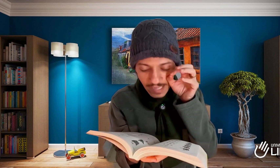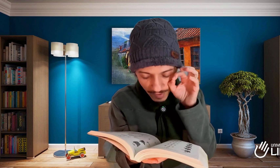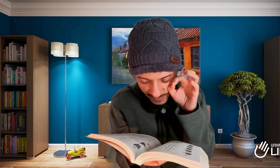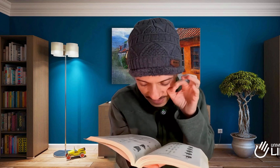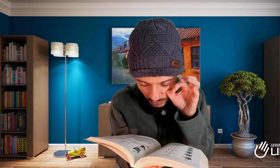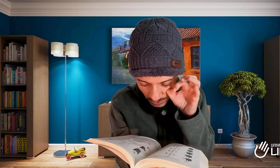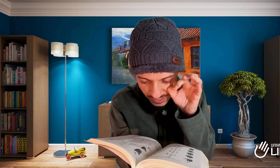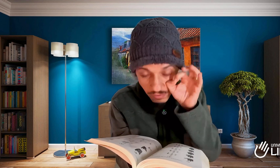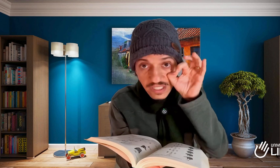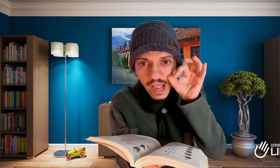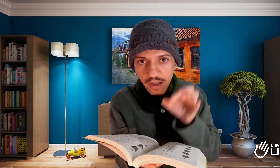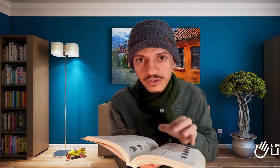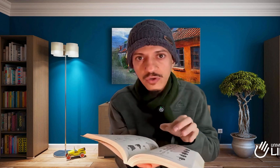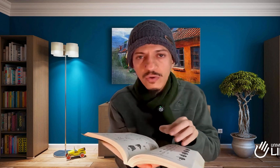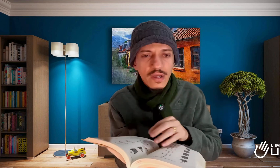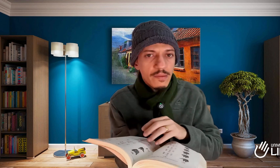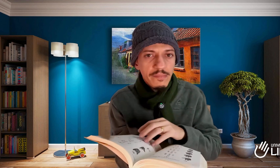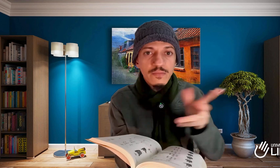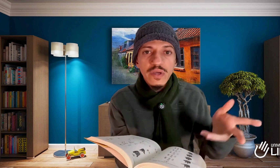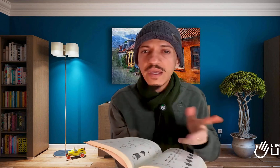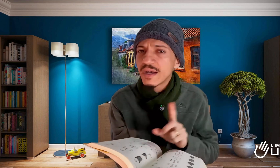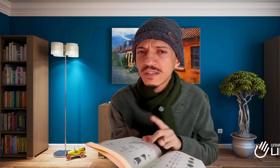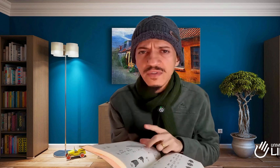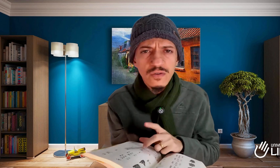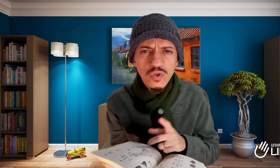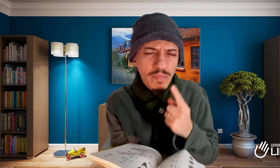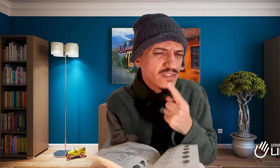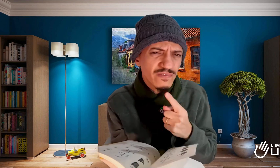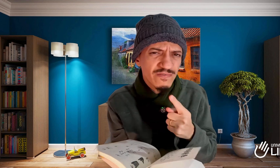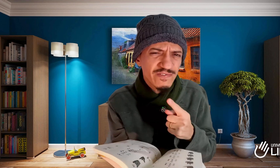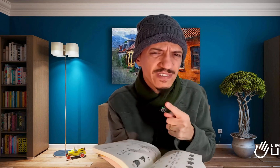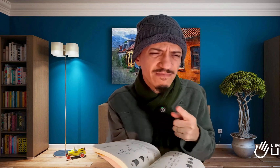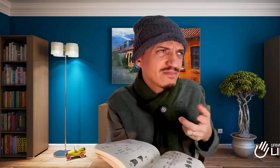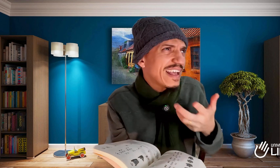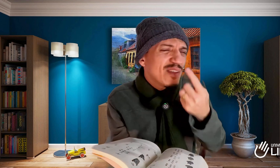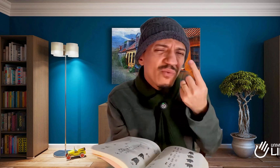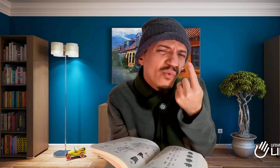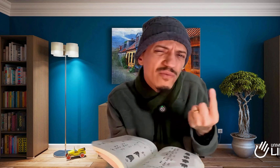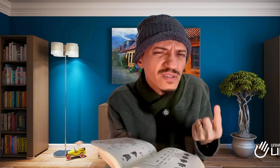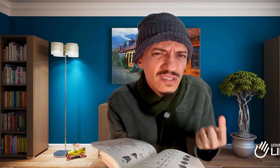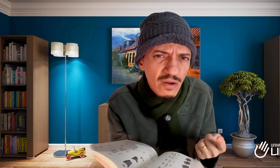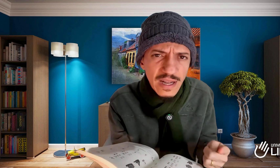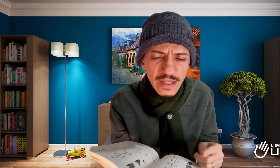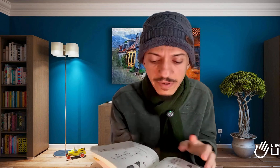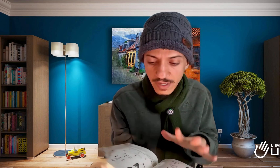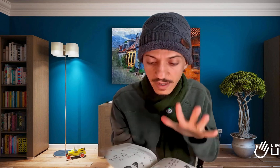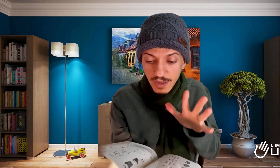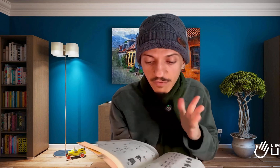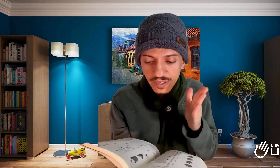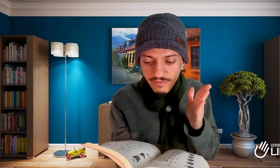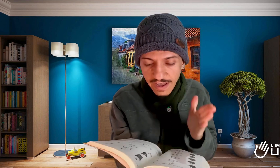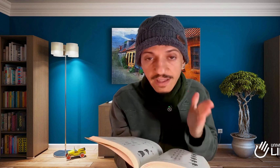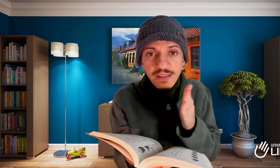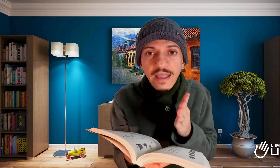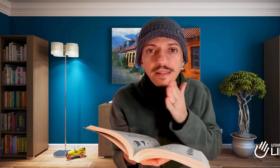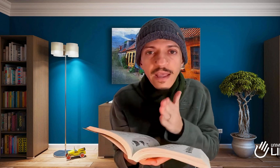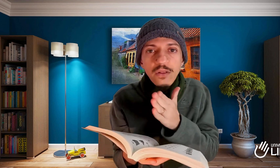fazer o sinal certinho. Mesmo que antes você não soubesse nenhum único sinal da Libras, você vai entendendo como